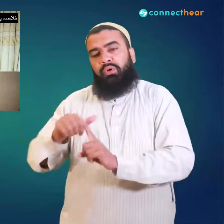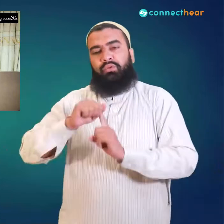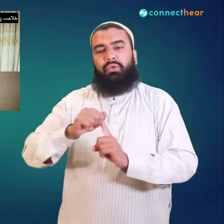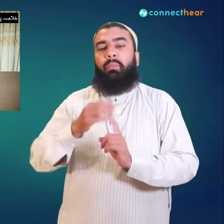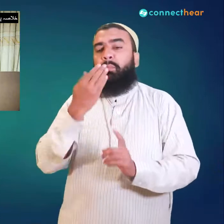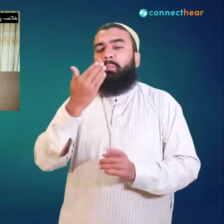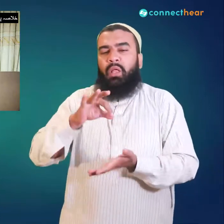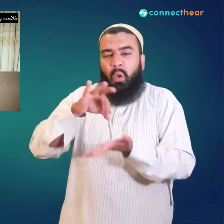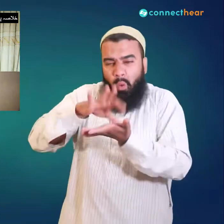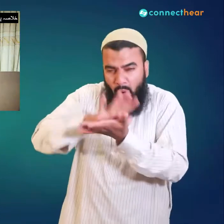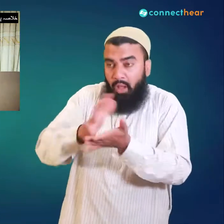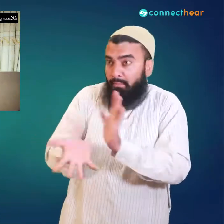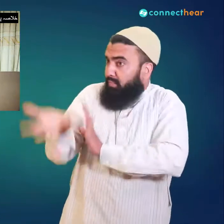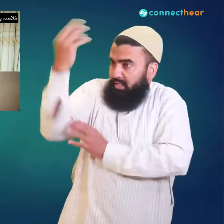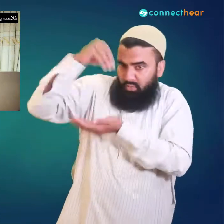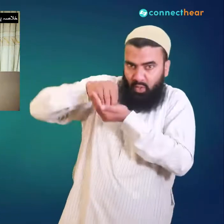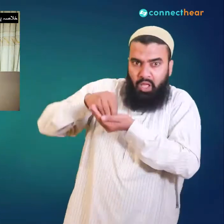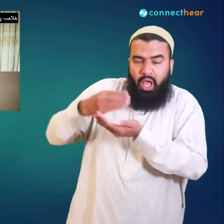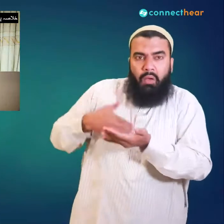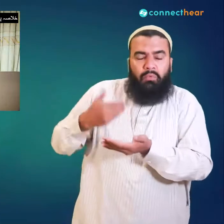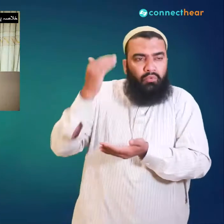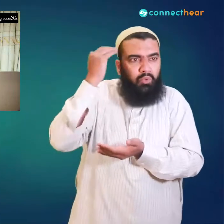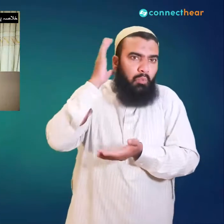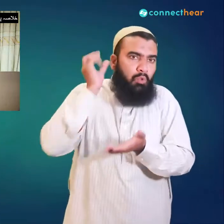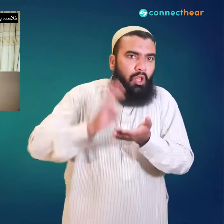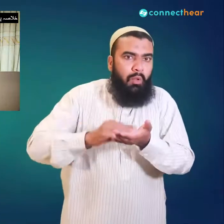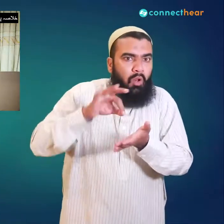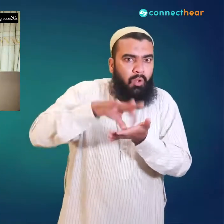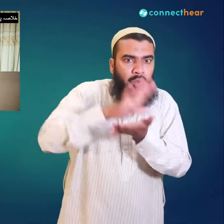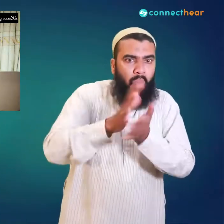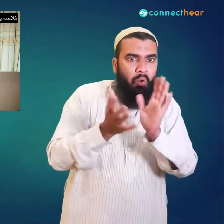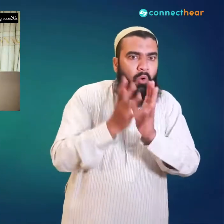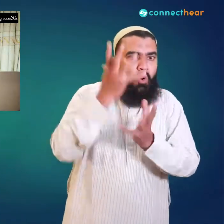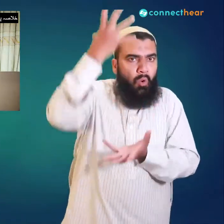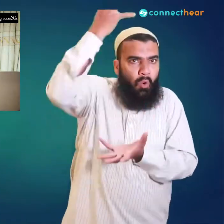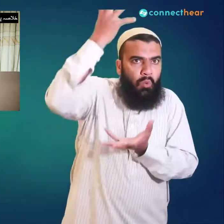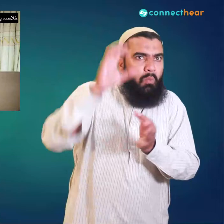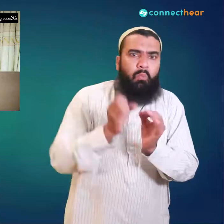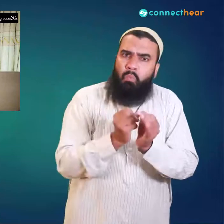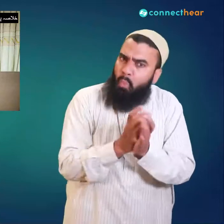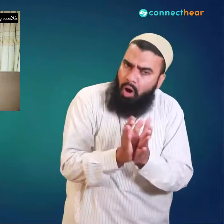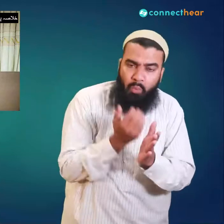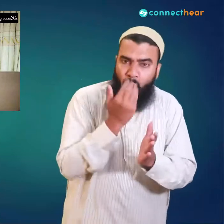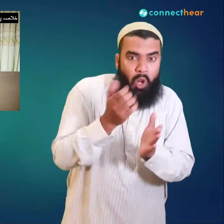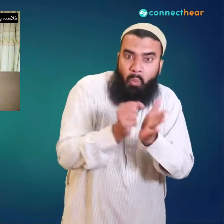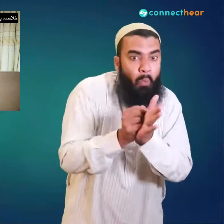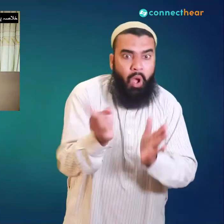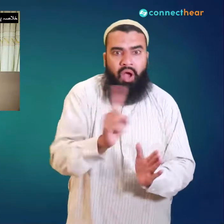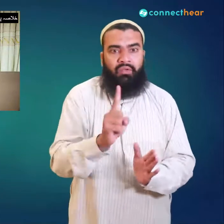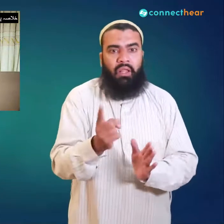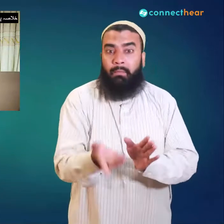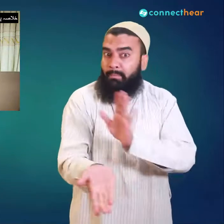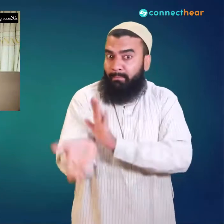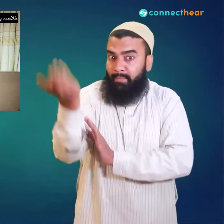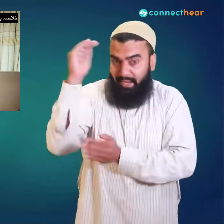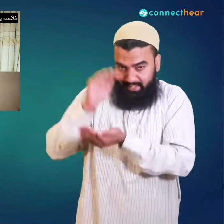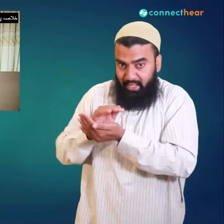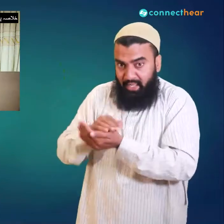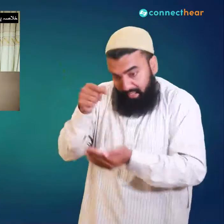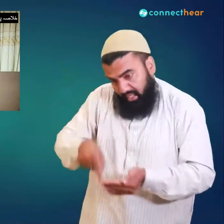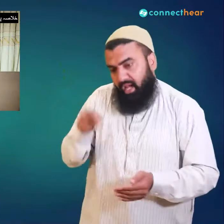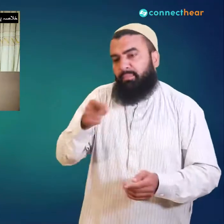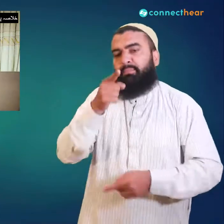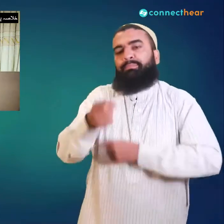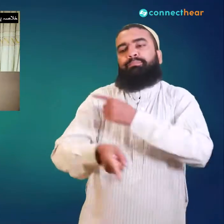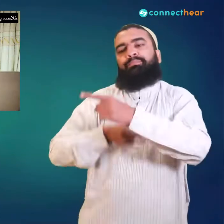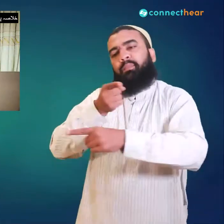دین کا معاملہ ہے تو اس کو بھی پورا کیا جائے گا۔ ایمان لانے کے بعد یہ چیزیں معاف نہیں ہوں گی جن کا تعلق حقوق العباد کے ساتھ ہے۔